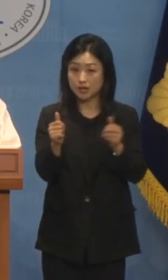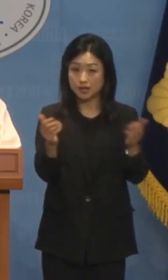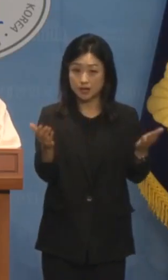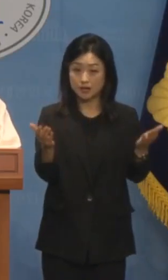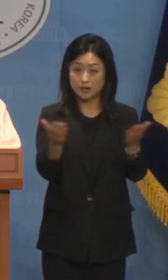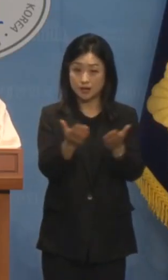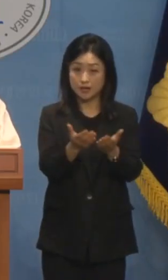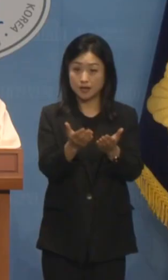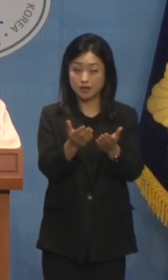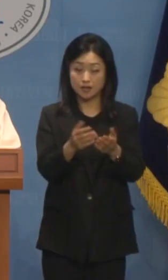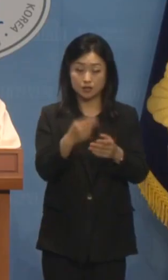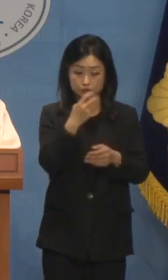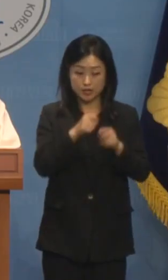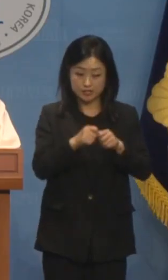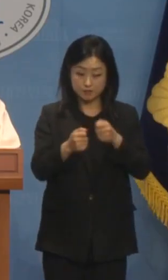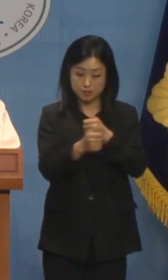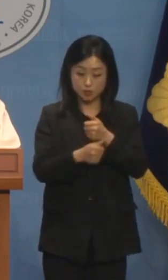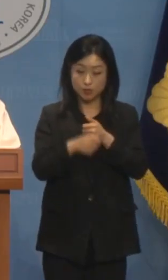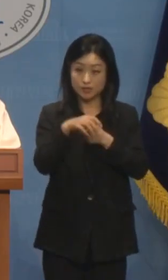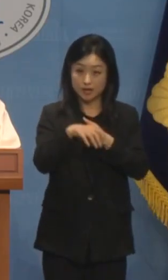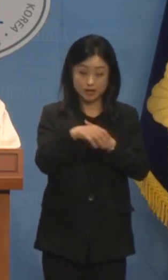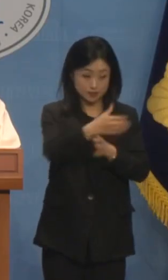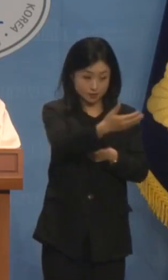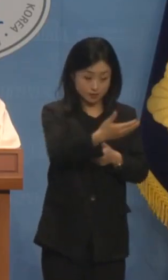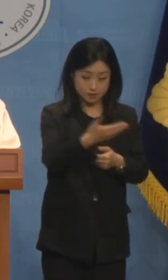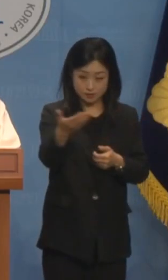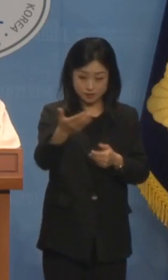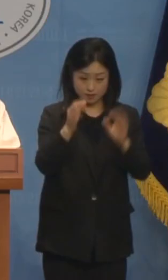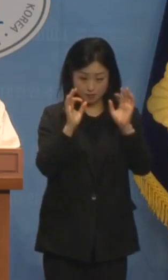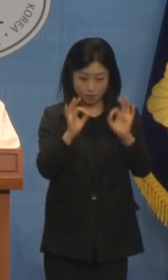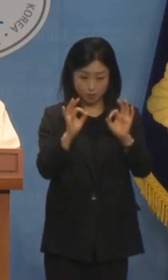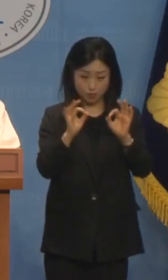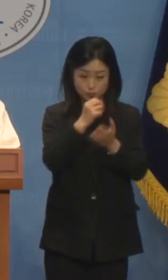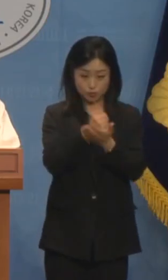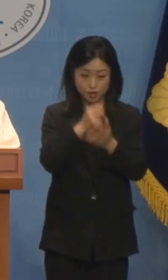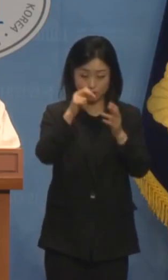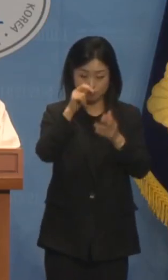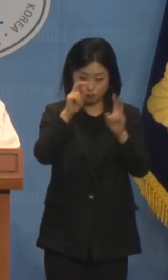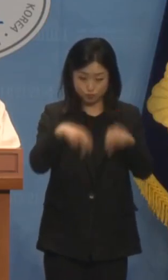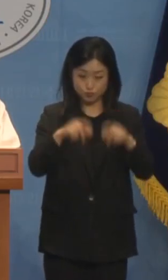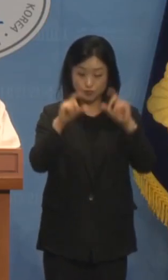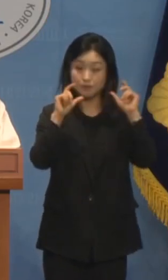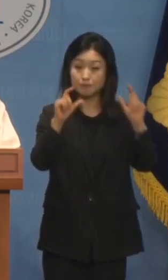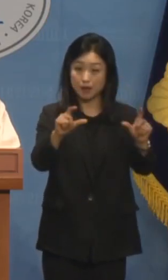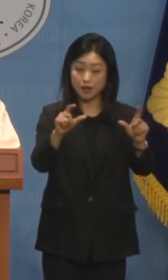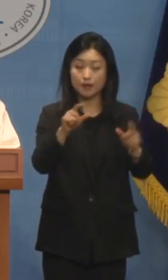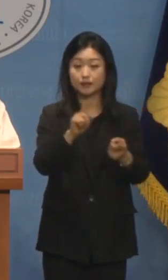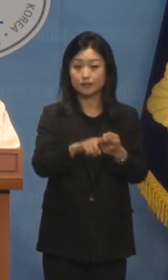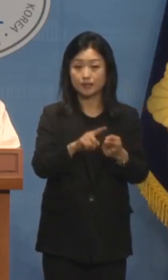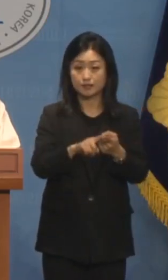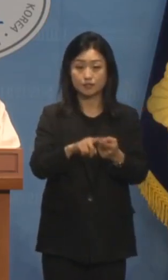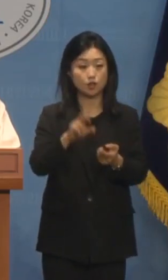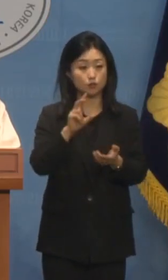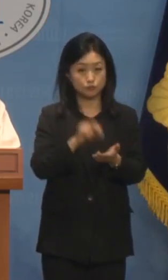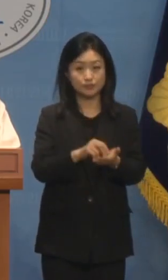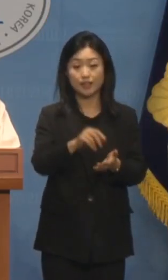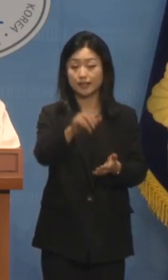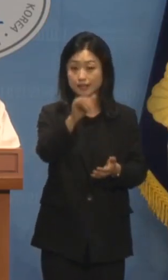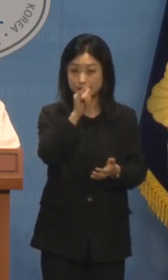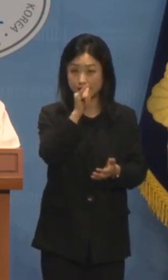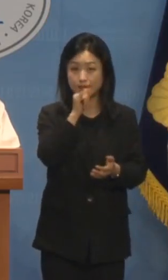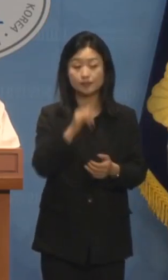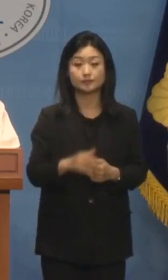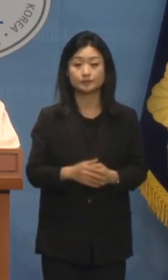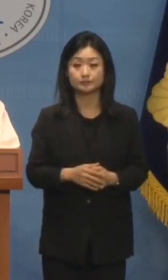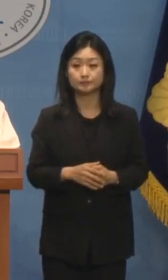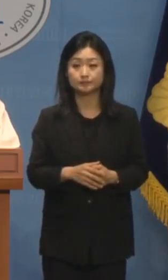들은 수심위 결정은 원천무효다. 김건희 명품 수수에 대해 검찰이 무혐의로 종결하려 하자